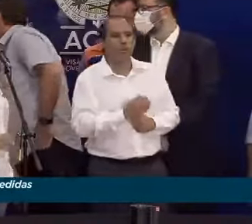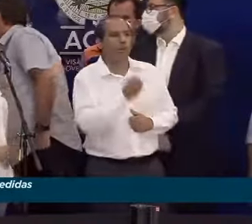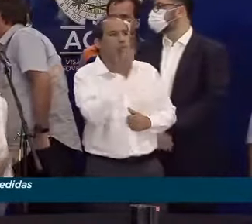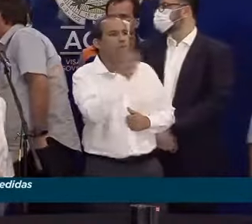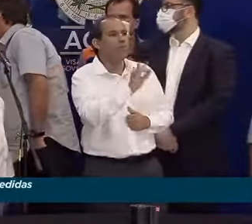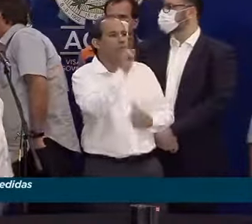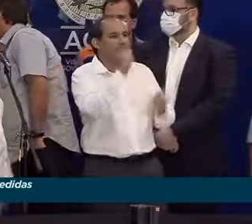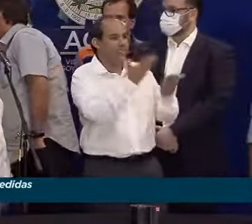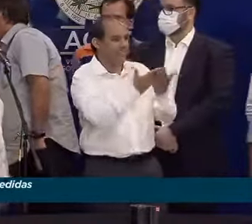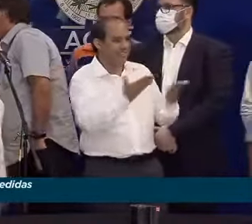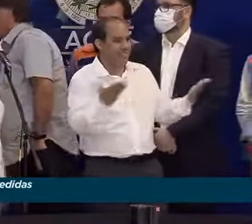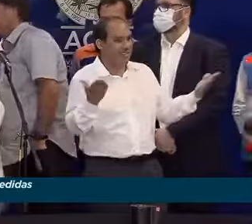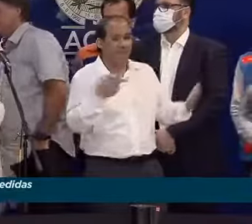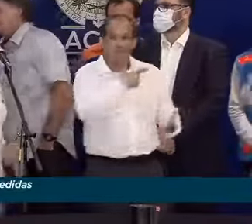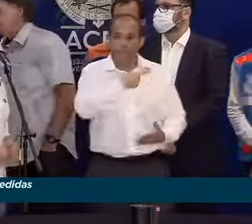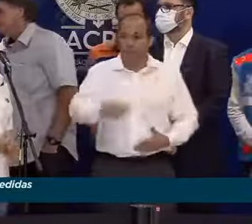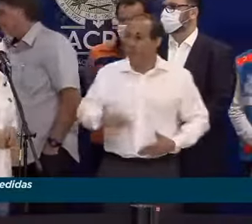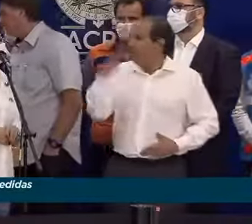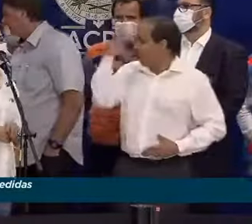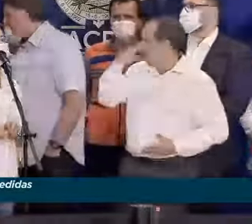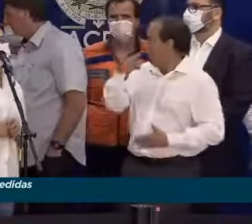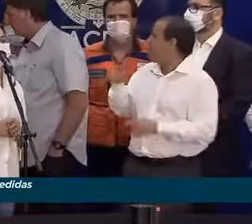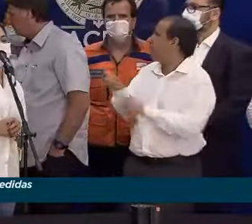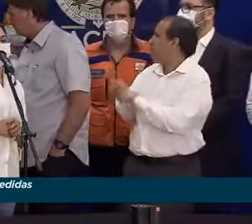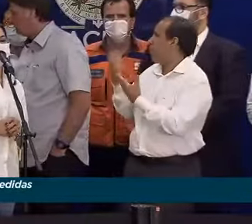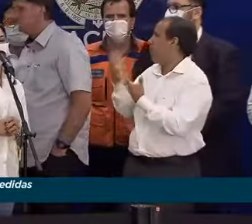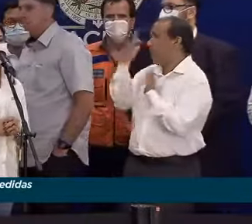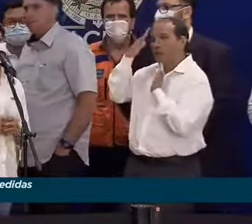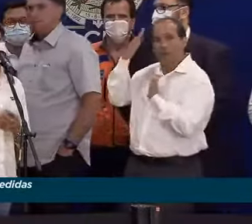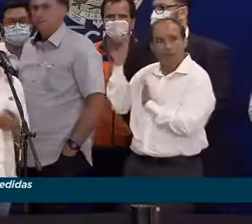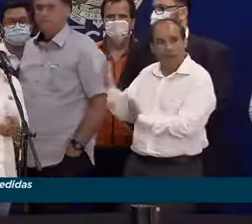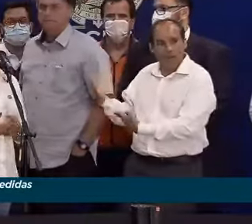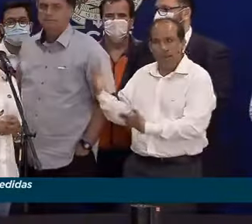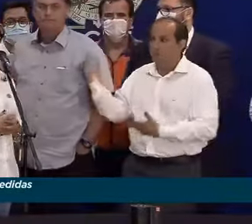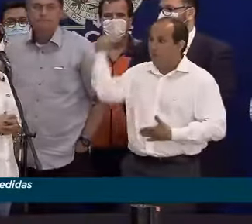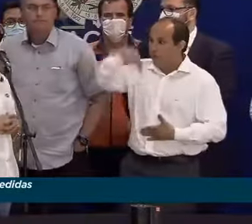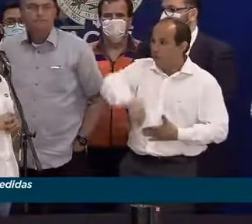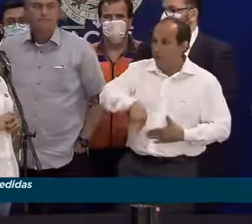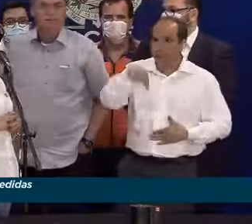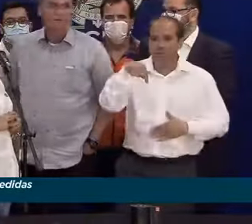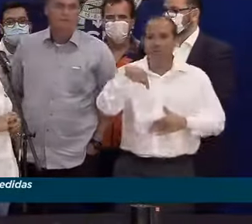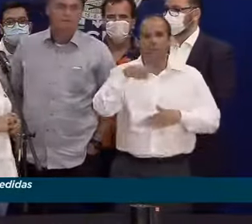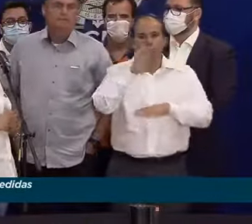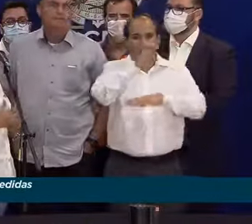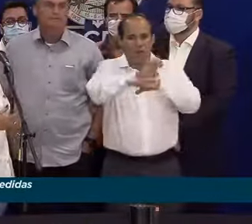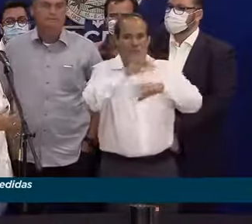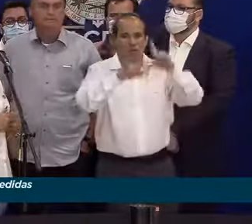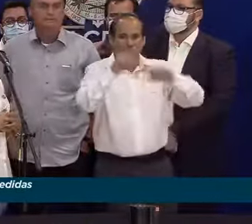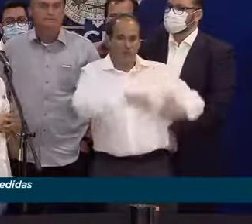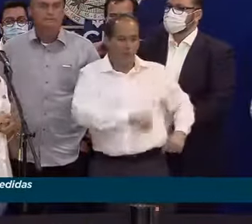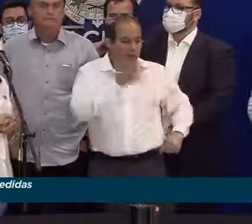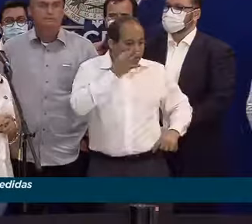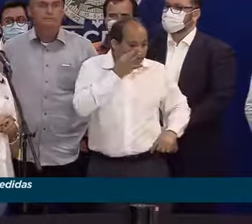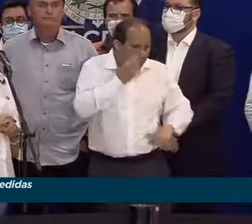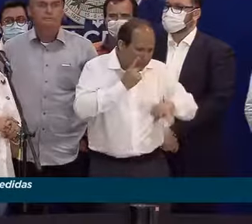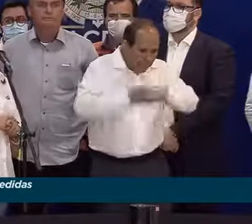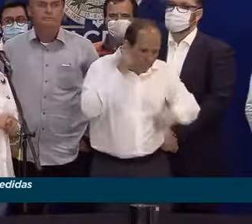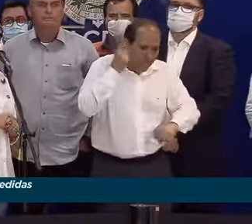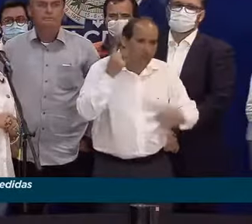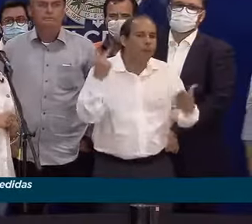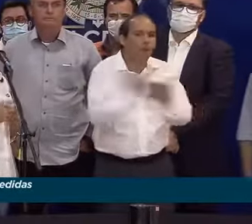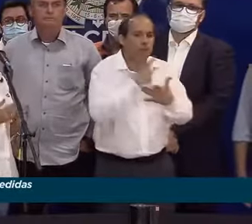Bom dia a todos. Presidente, eu quero agradecer por o senhor ter vindo aqui no Acre, ver de perto a nossa